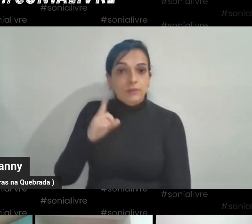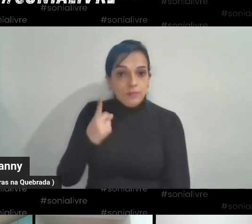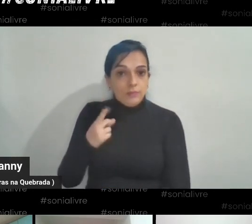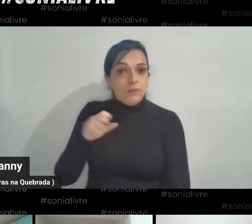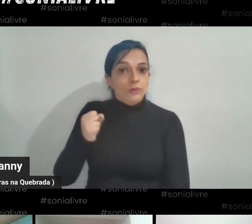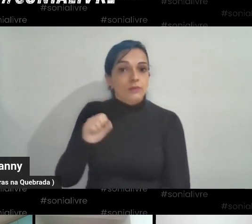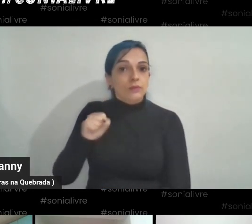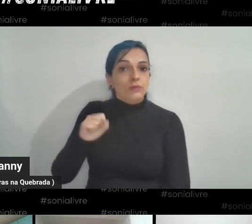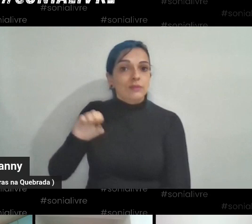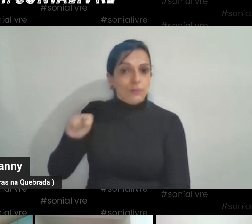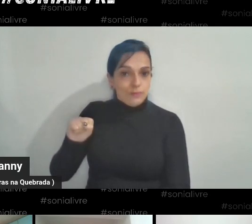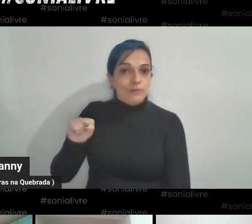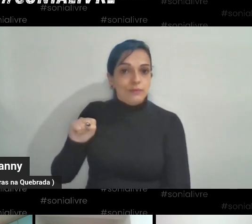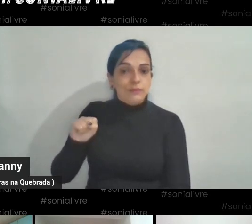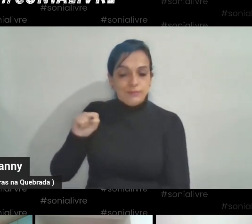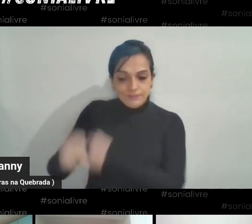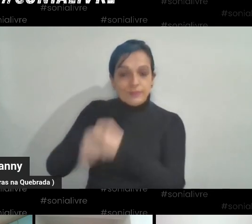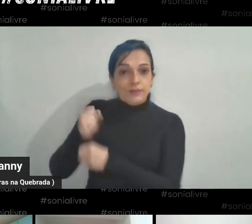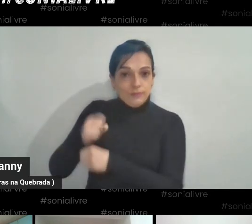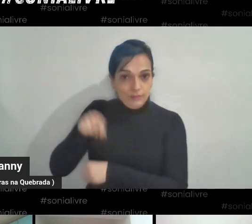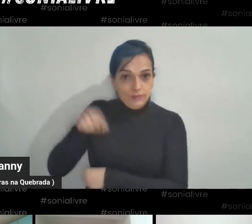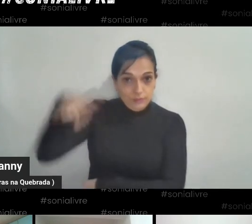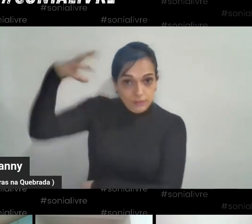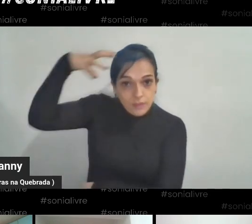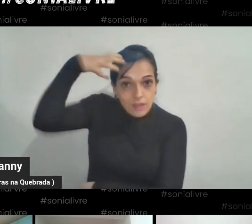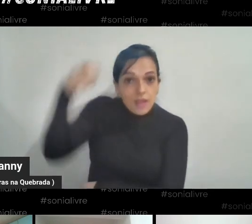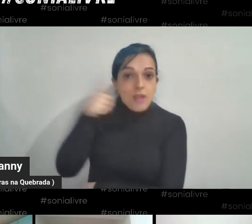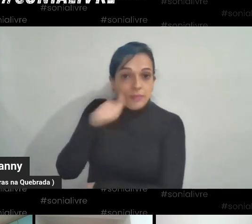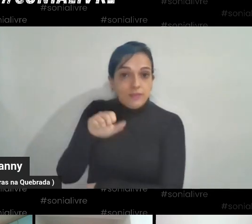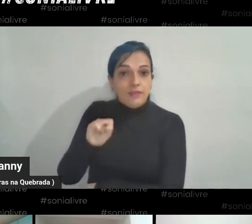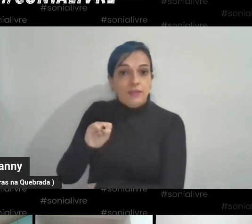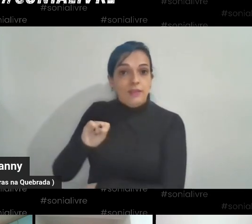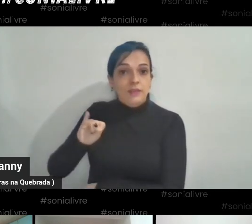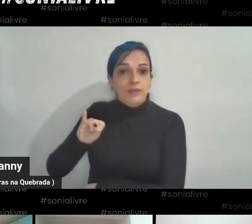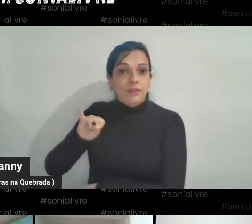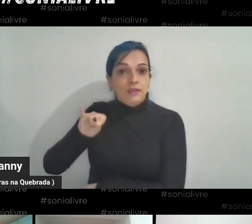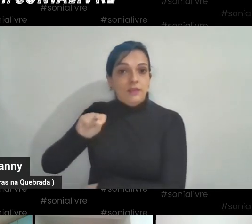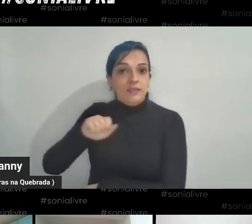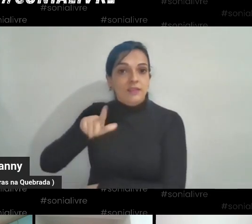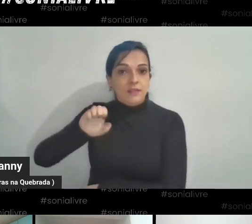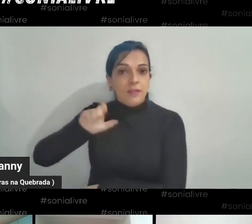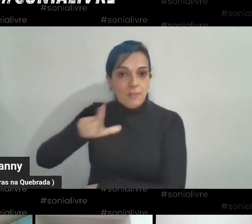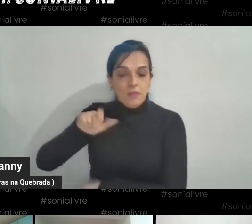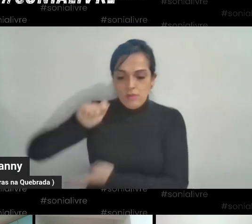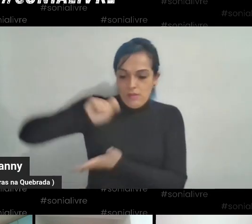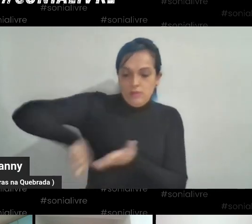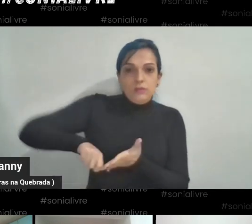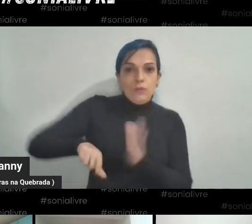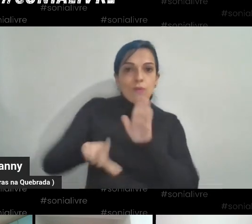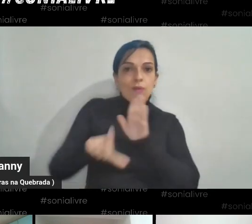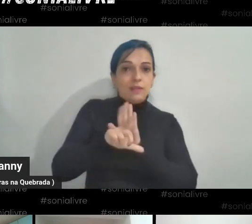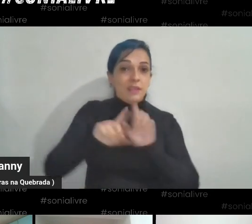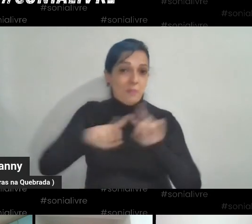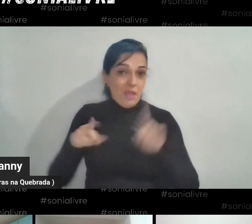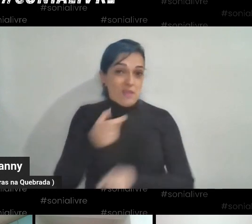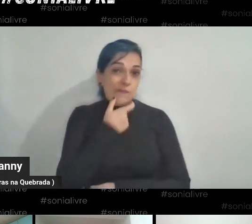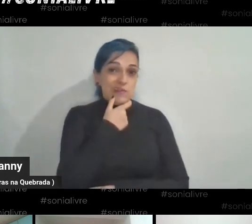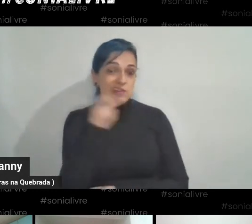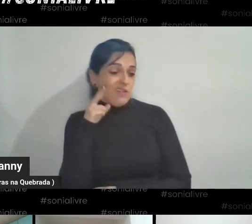1888, né, a princesa Isabel assinou a Lei Áurea para inglês ver, né, literalmente para inglês ver,